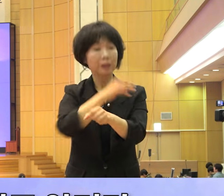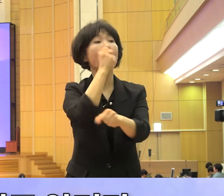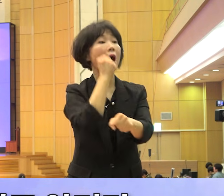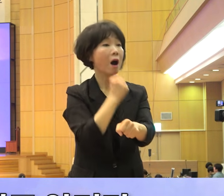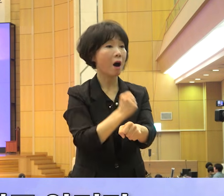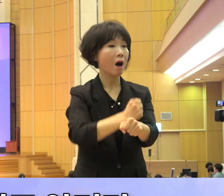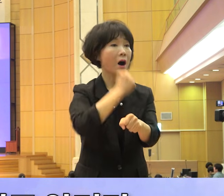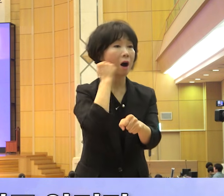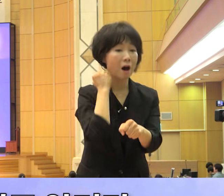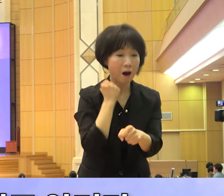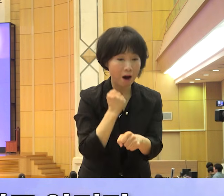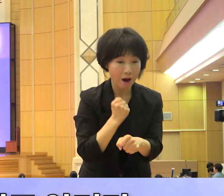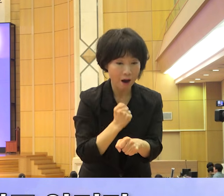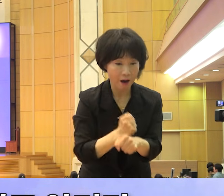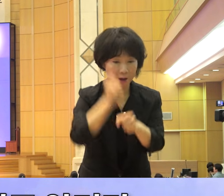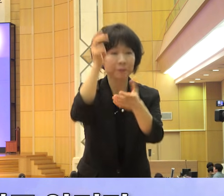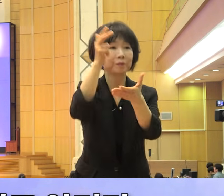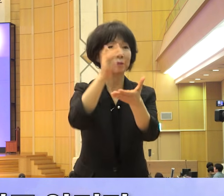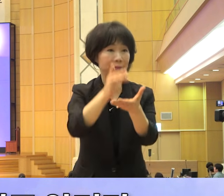사랑합니다.